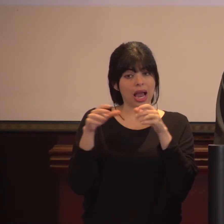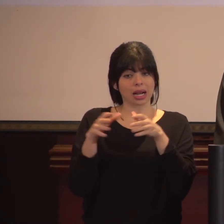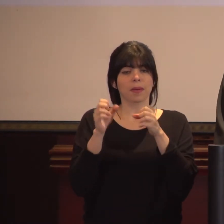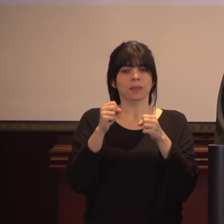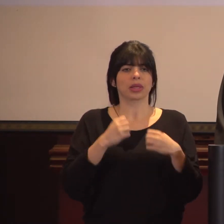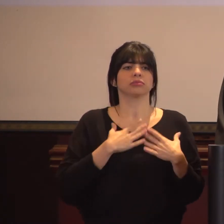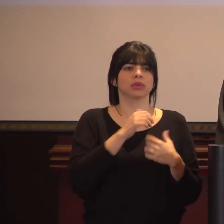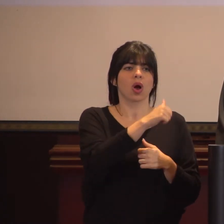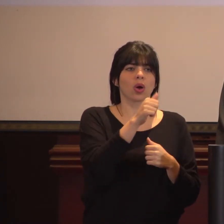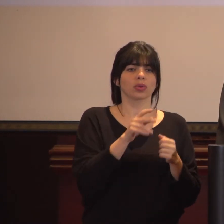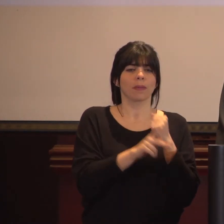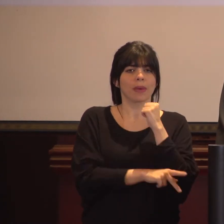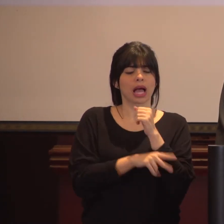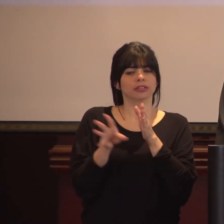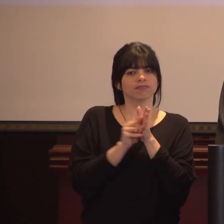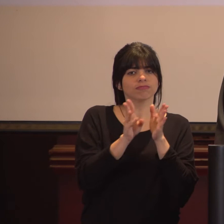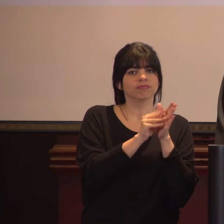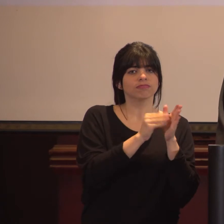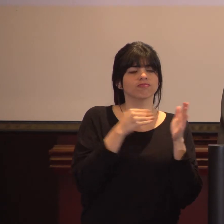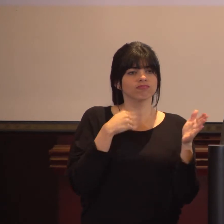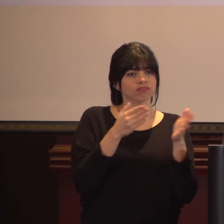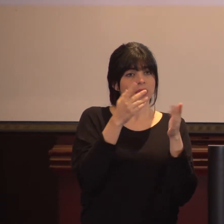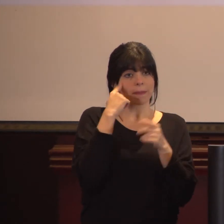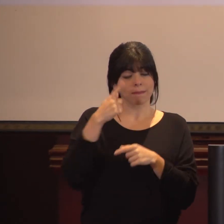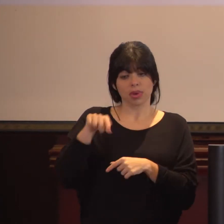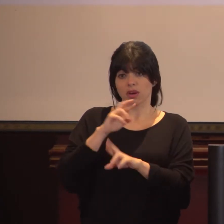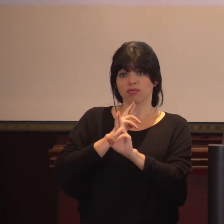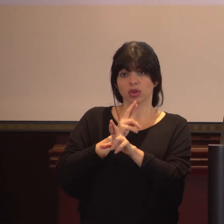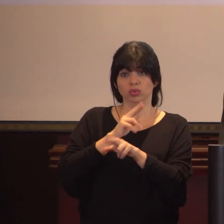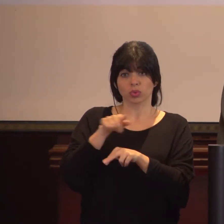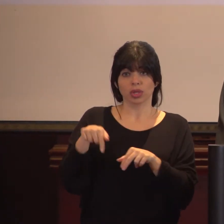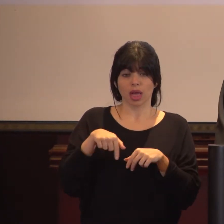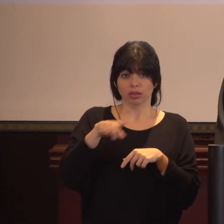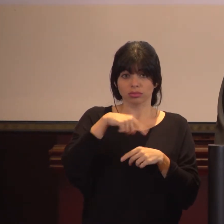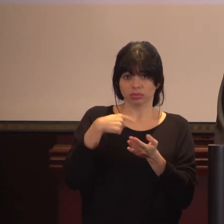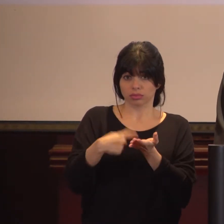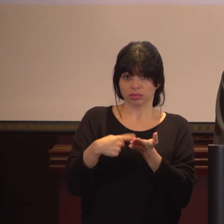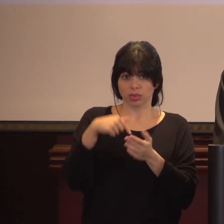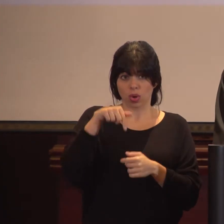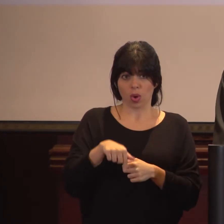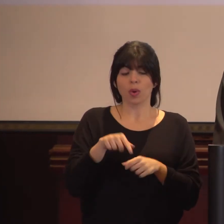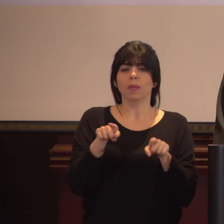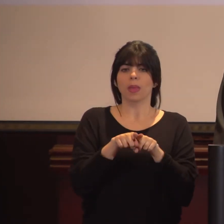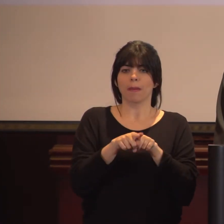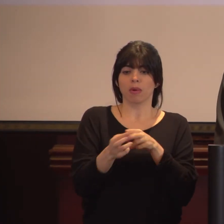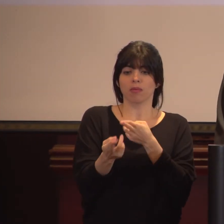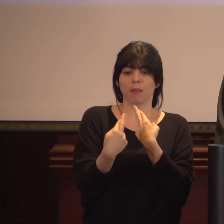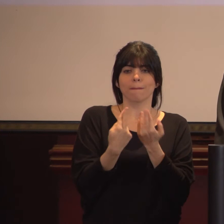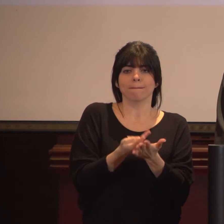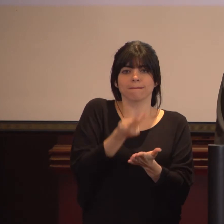otras y les emplazo para para que los resultados de esta mesa redonda sean también